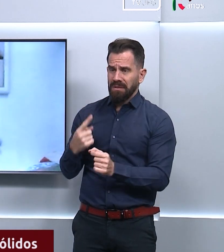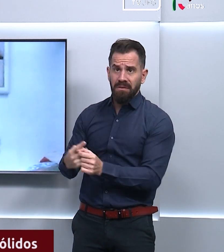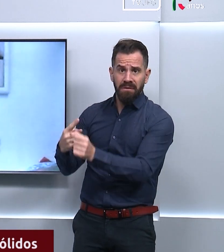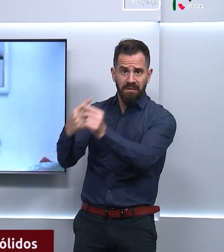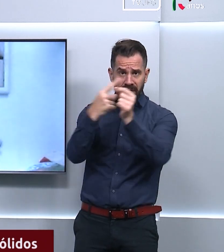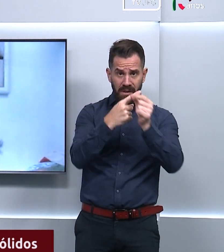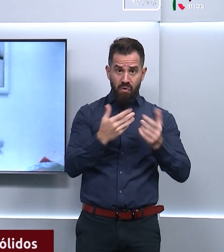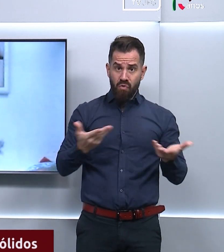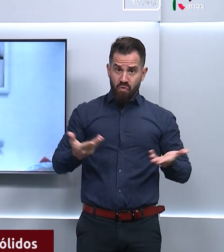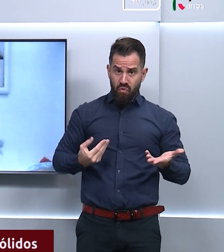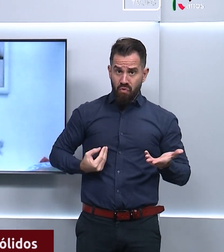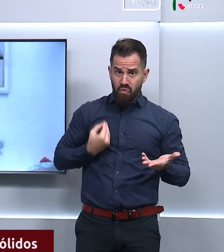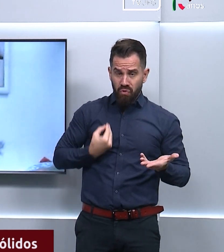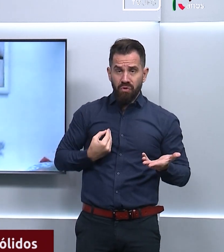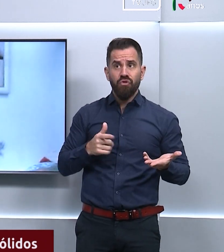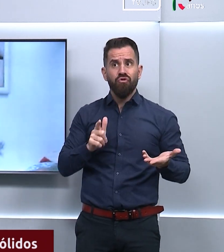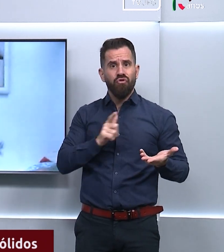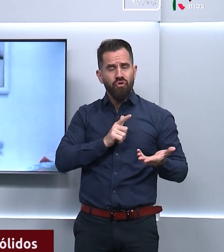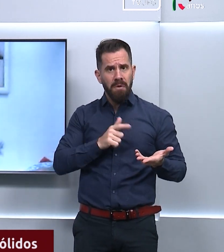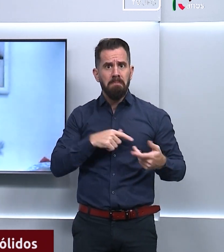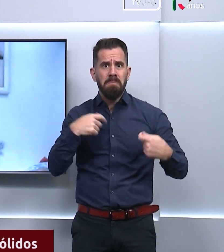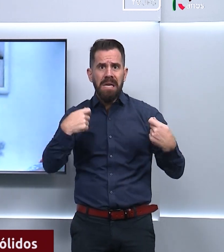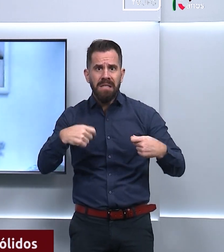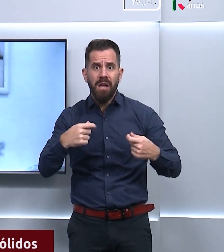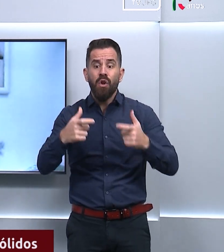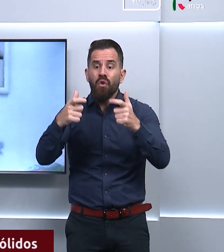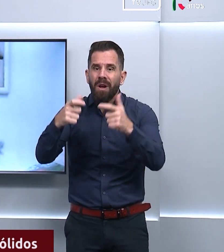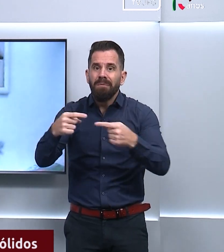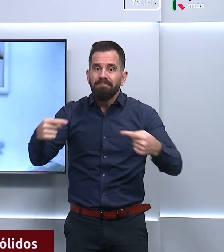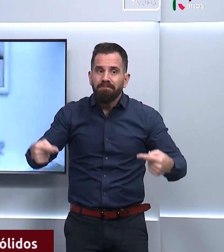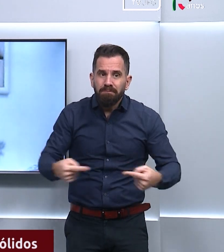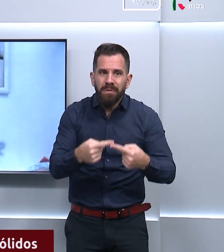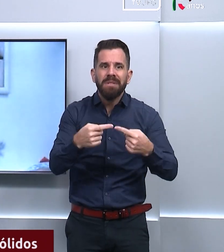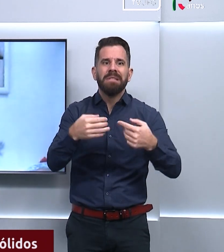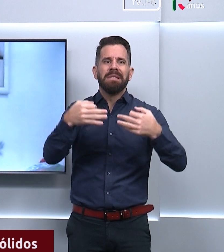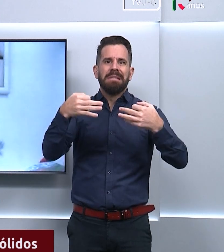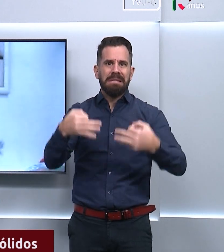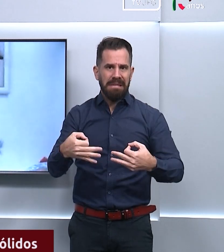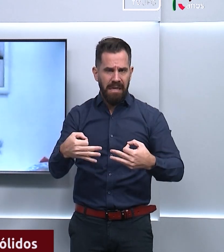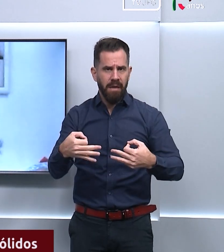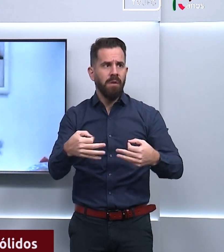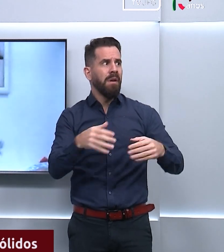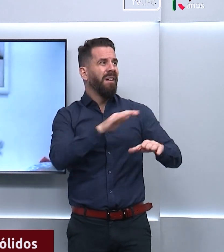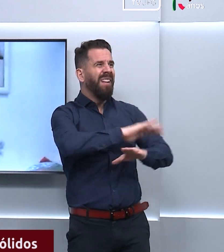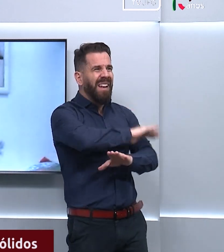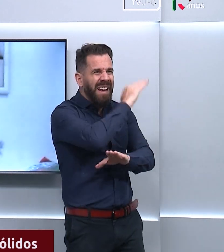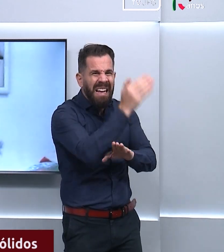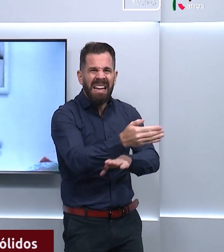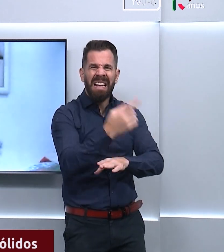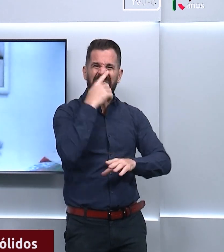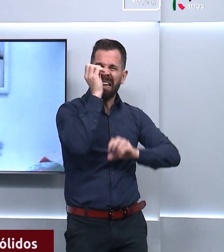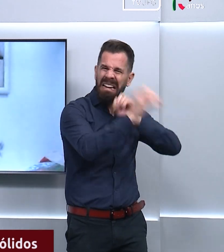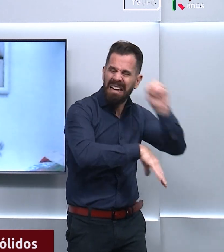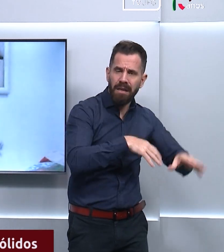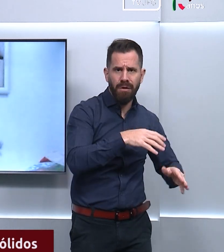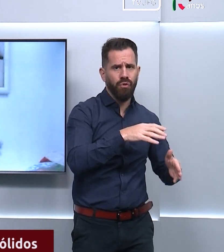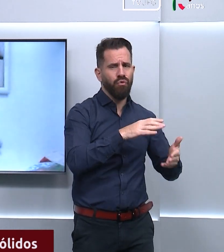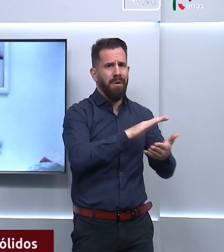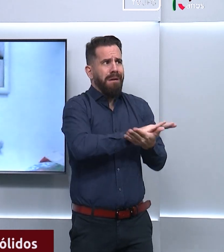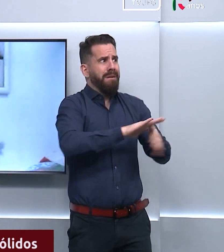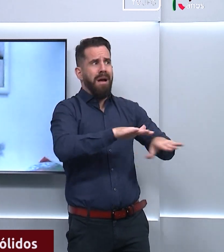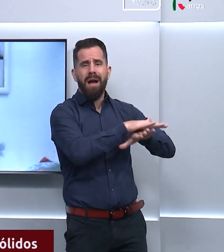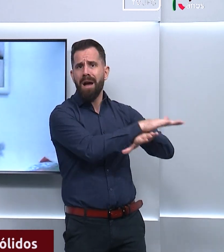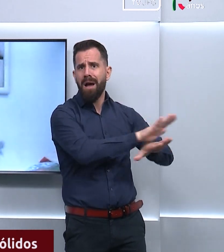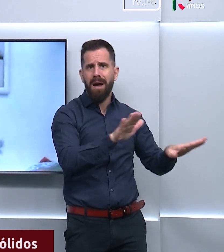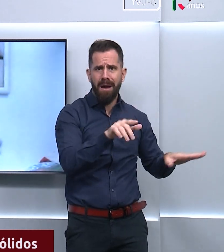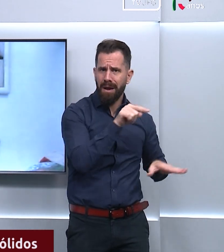né, passarem a contar com aterros sanitários, acabarem com os lixões. A gente sabe da questão ambiental, da questão de saúde pública, do